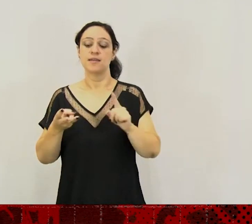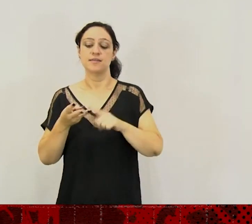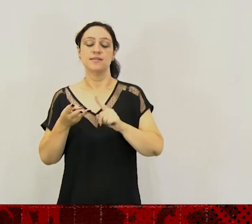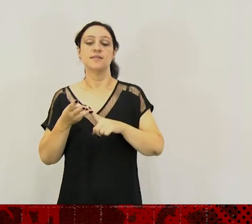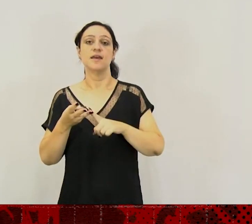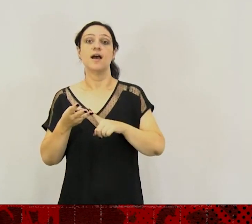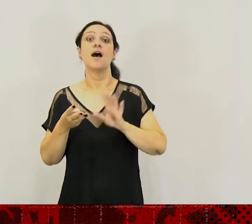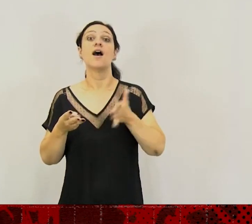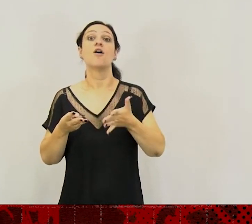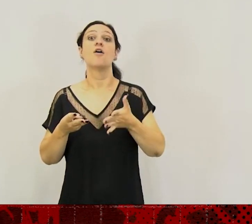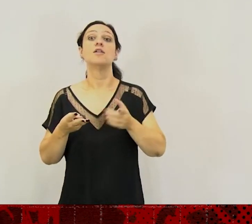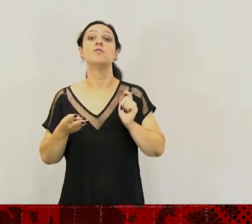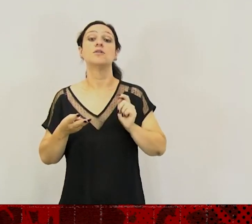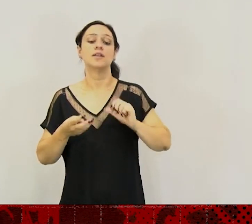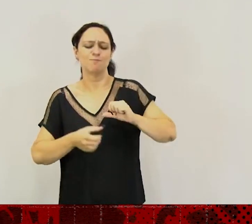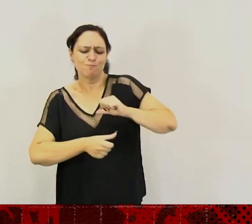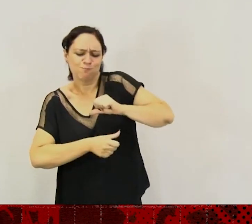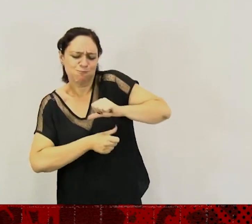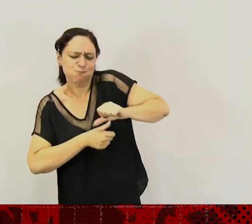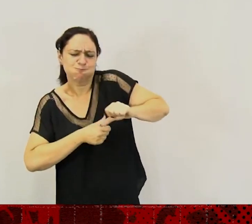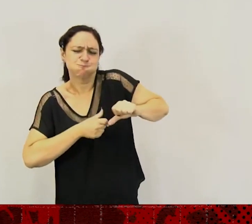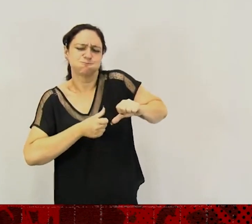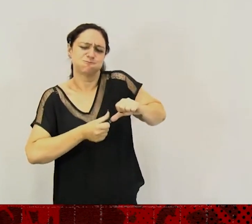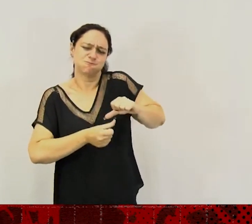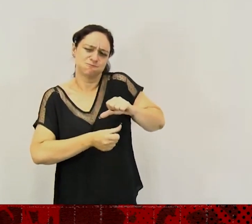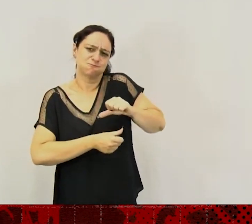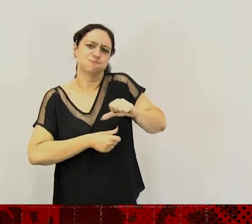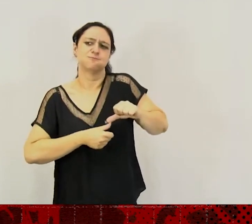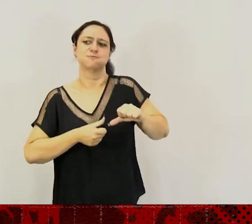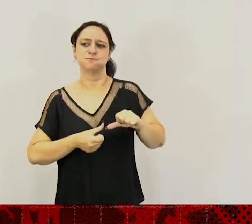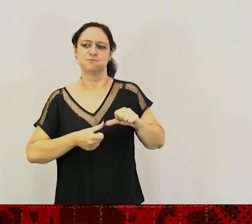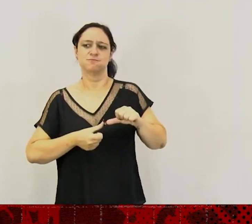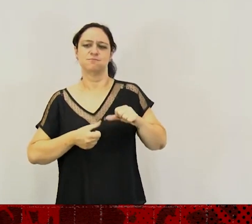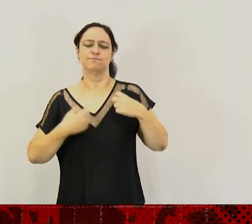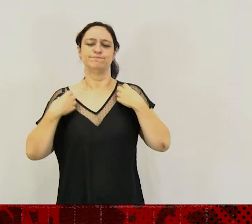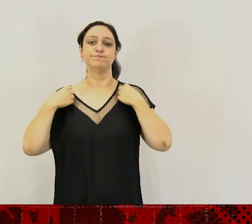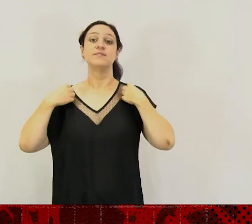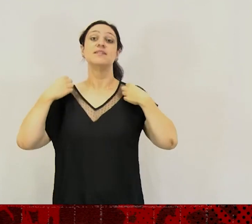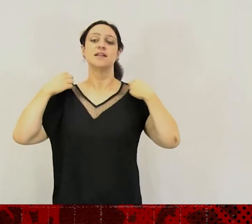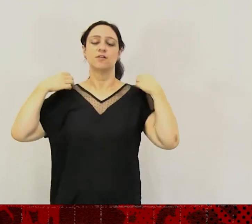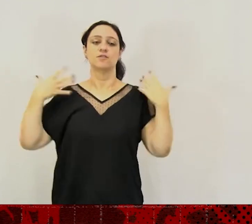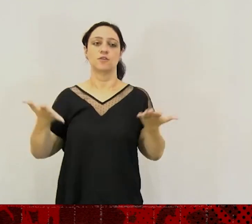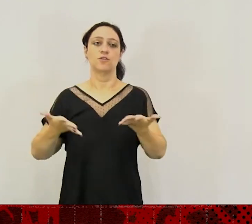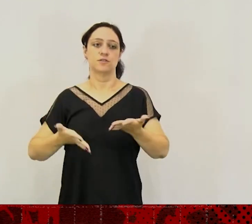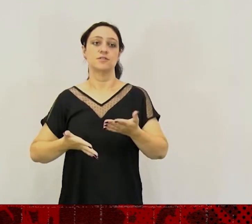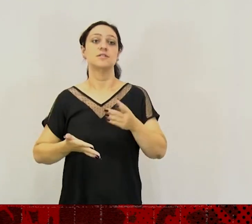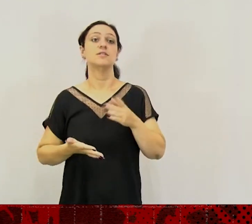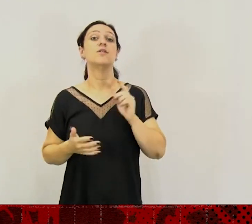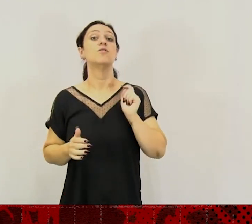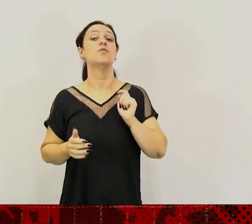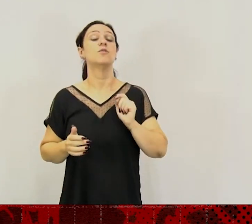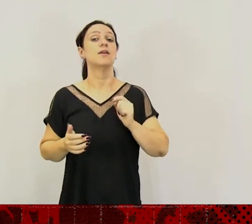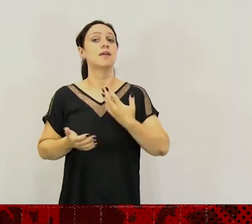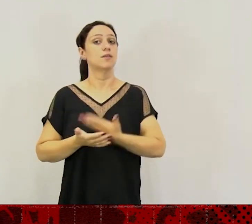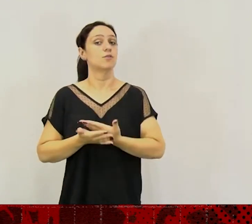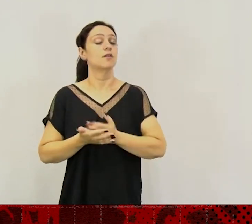a trabalhar em nós. Então, o que nós vamos ver nesta mensagem é justamente isso.